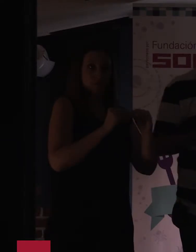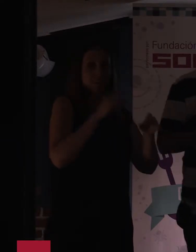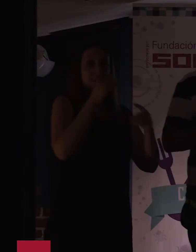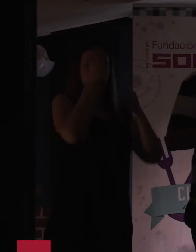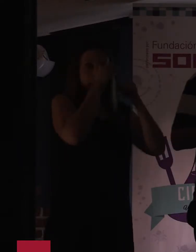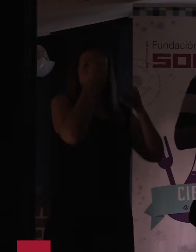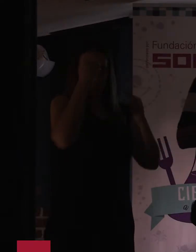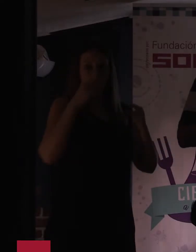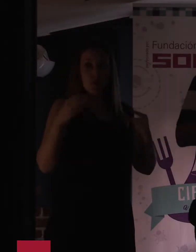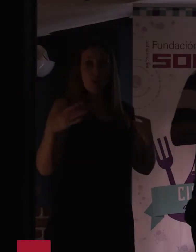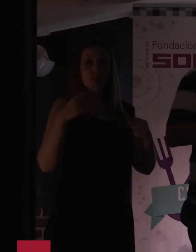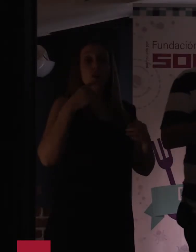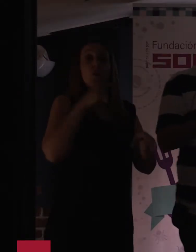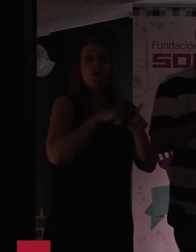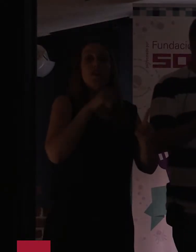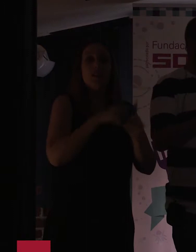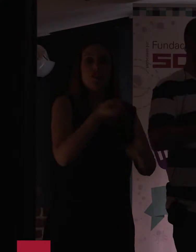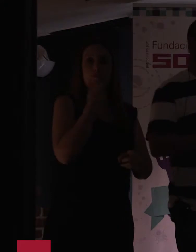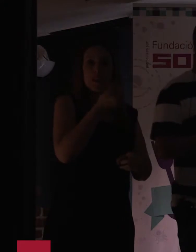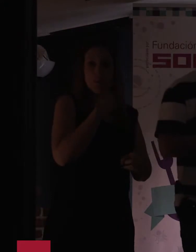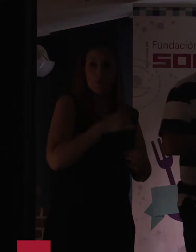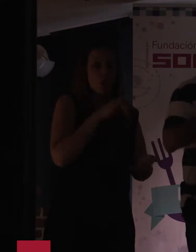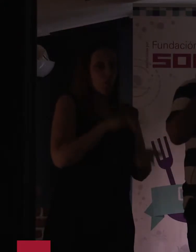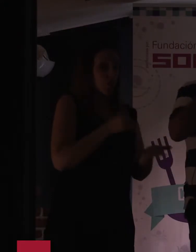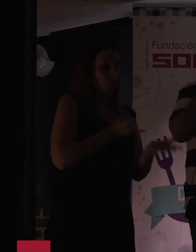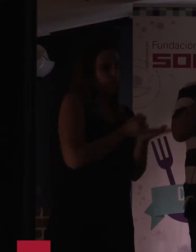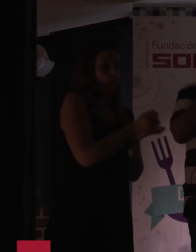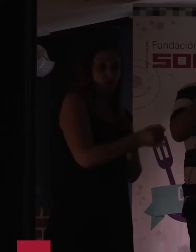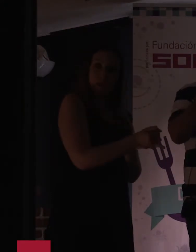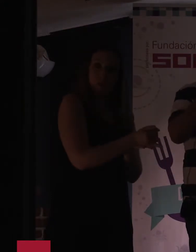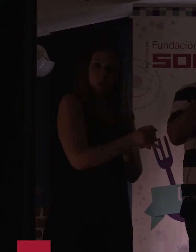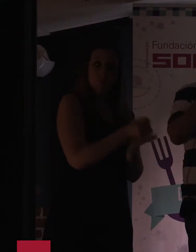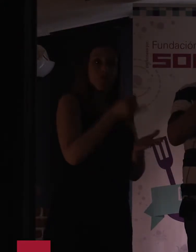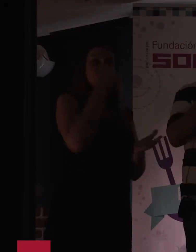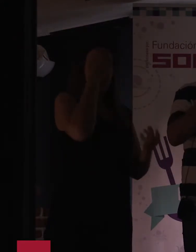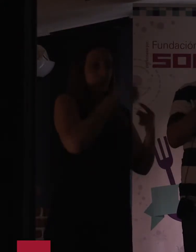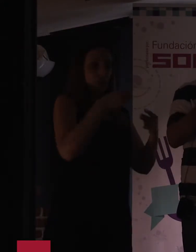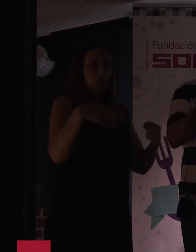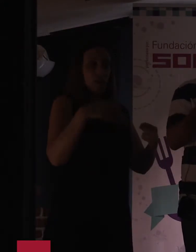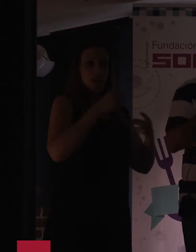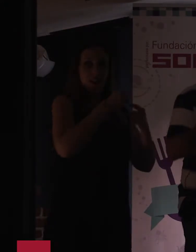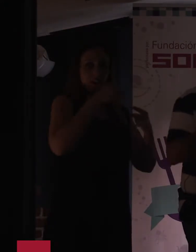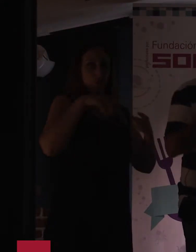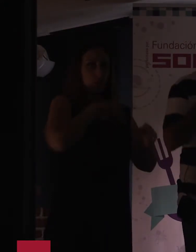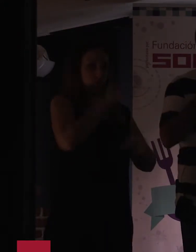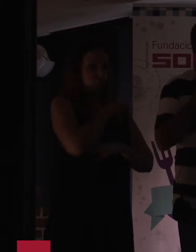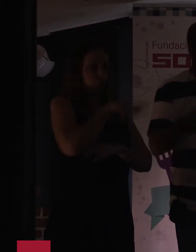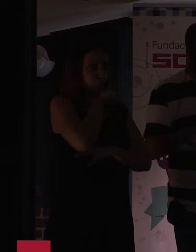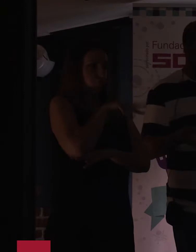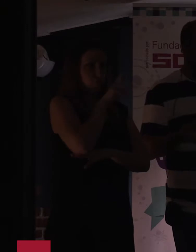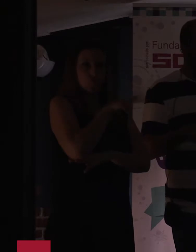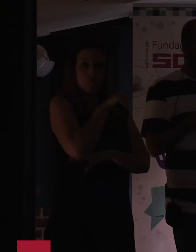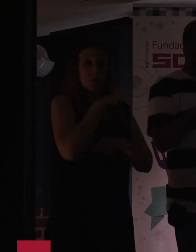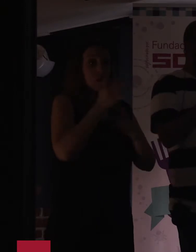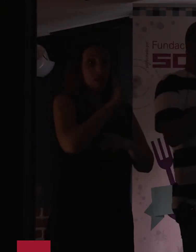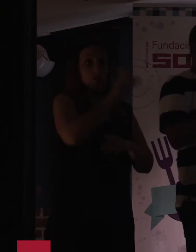medicamentos. Hay medicamentos que cuando tú los echas en un cultivo neuronal, las neuronas se ponen a hablar como locas. Y hay otros